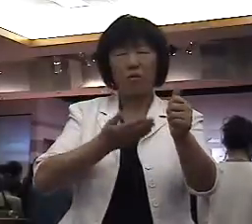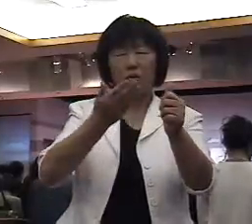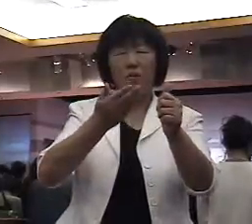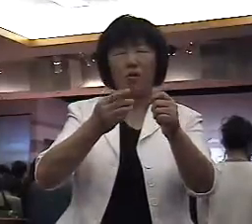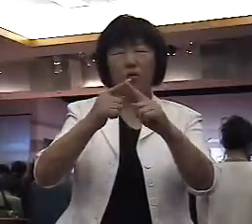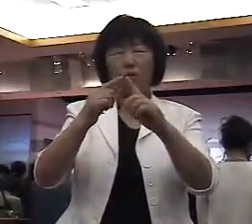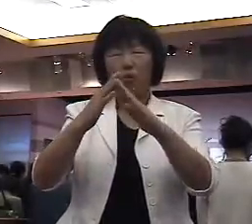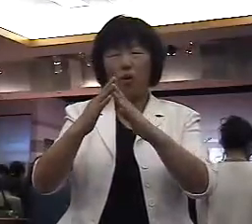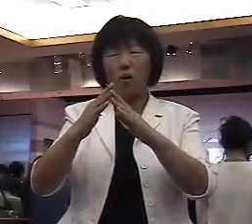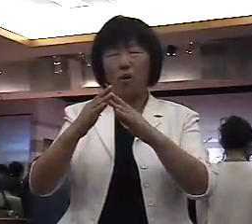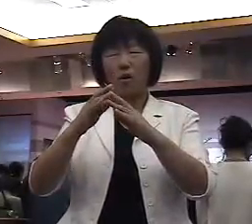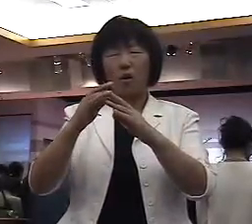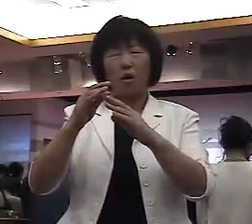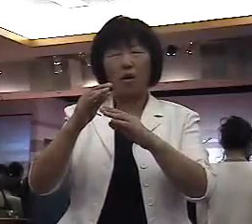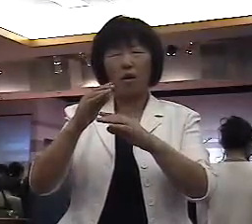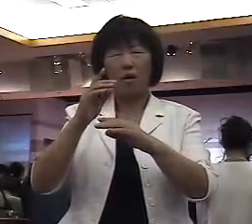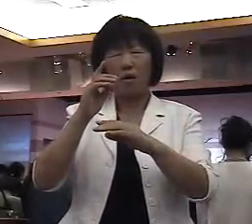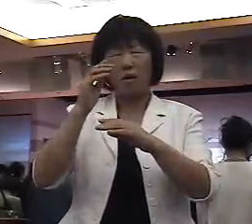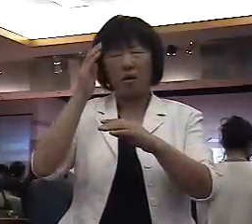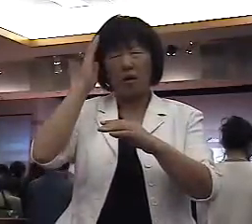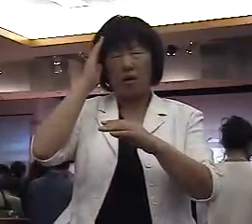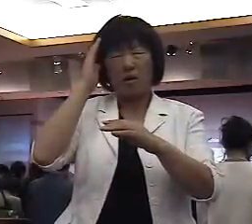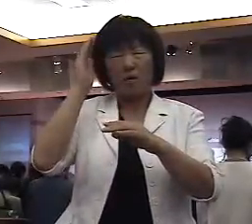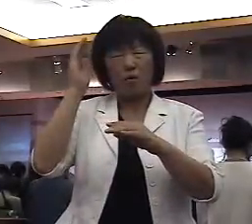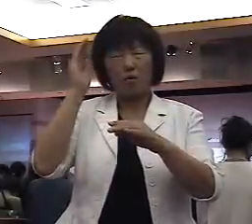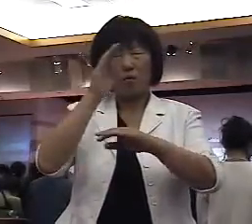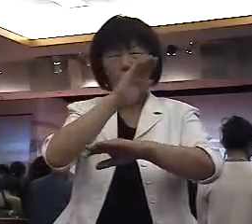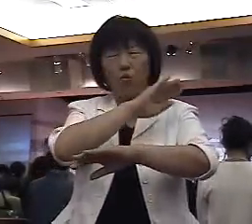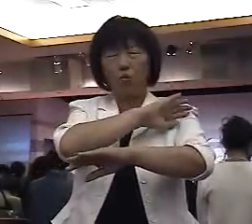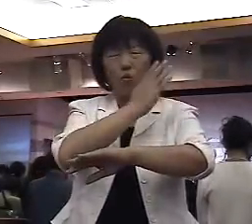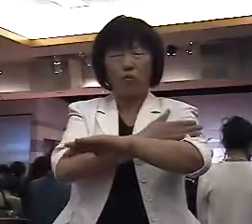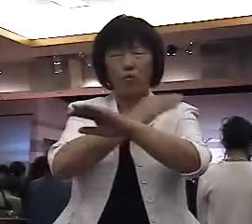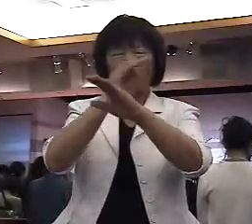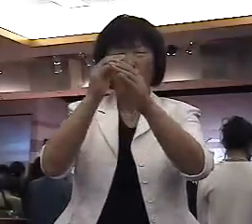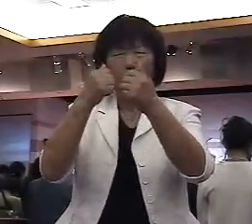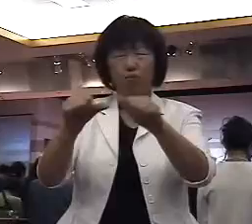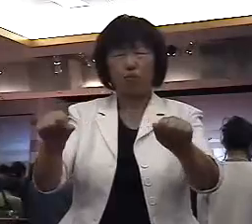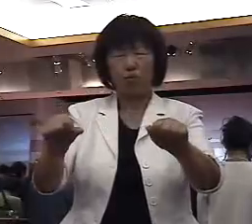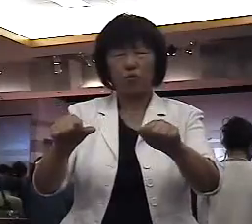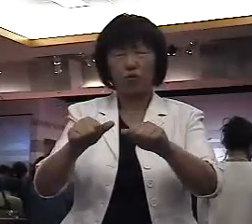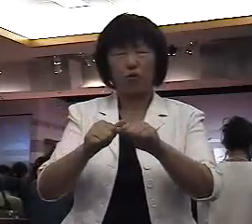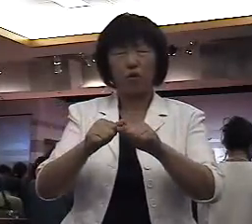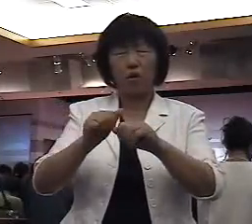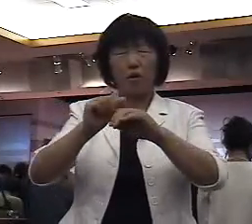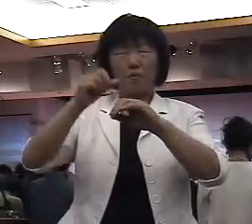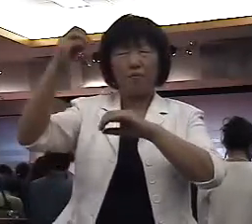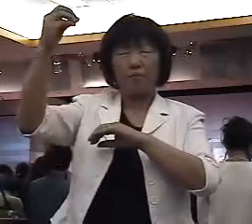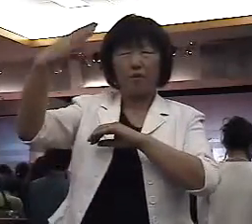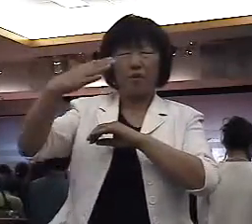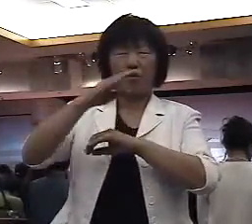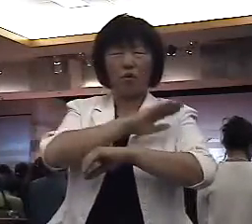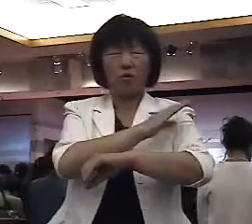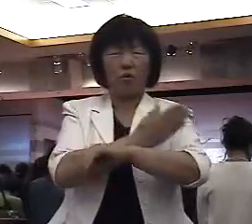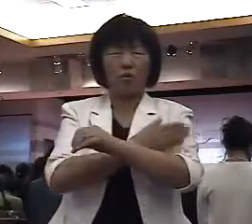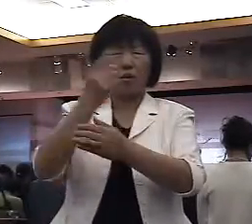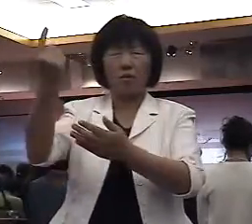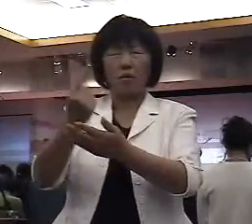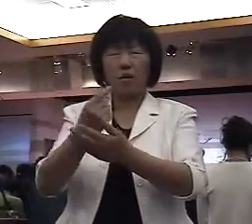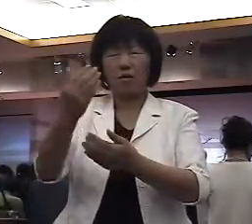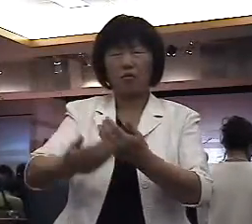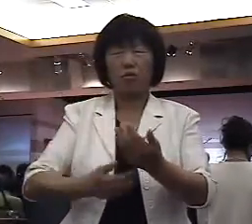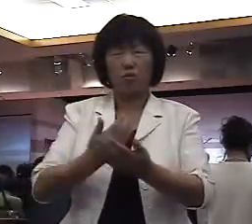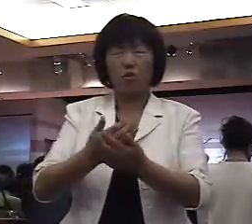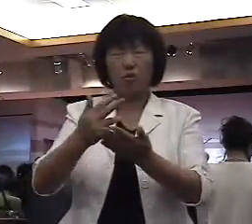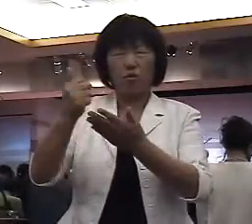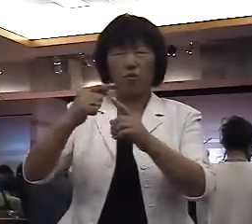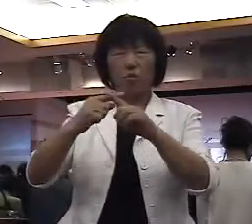정말 어두움이 가득한 이 세상에 주님의 빛과 소망으로 임하여 주시옵소서. 주님의 교회를 올려드리며 우리 다 같이